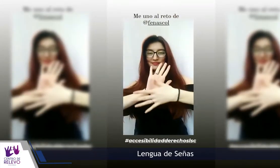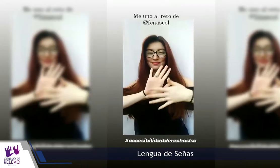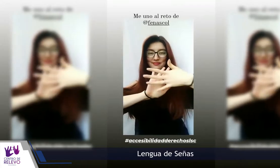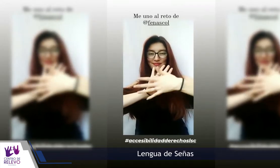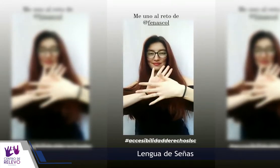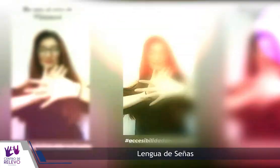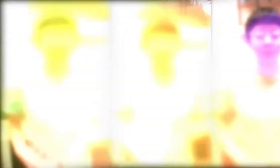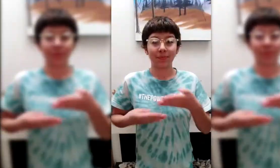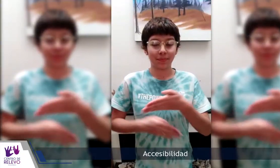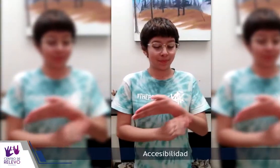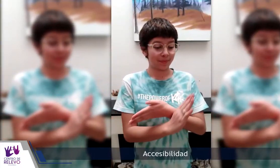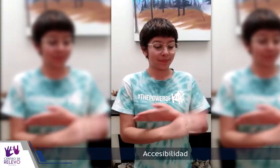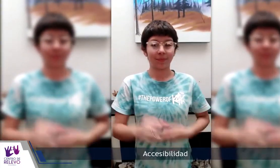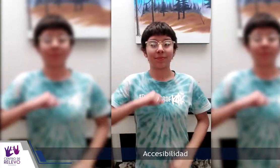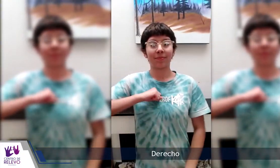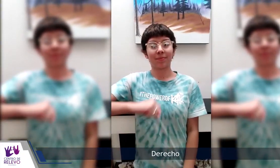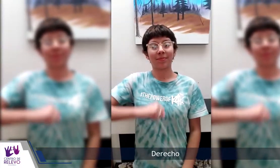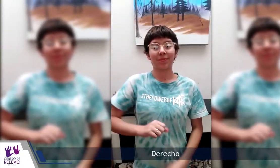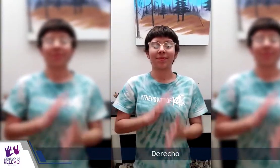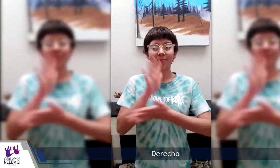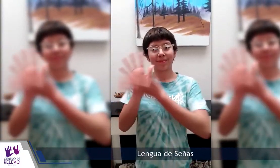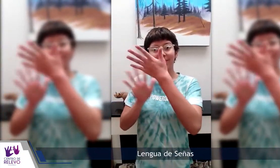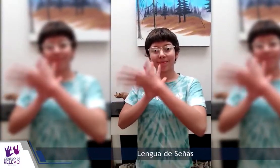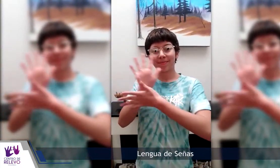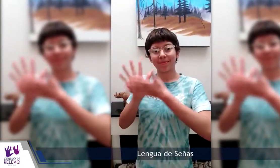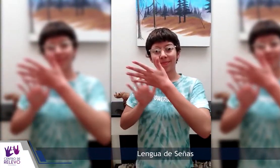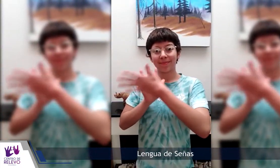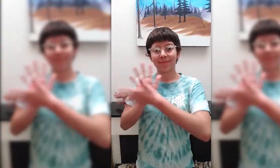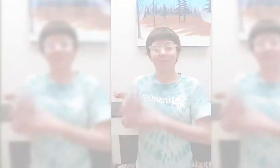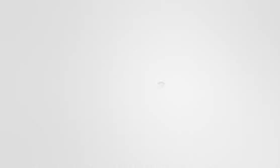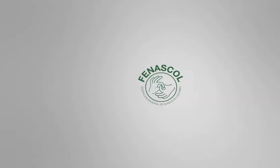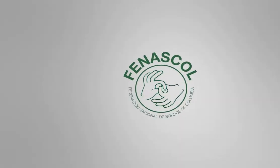derecho, lengua de señas. Accesibilidad, derecho, lengua de señas.